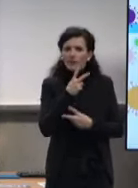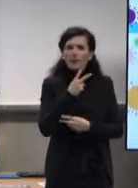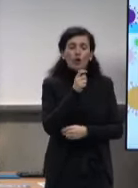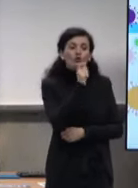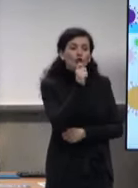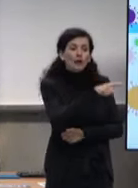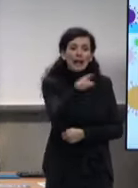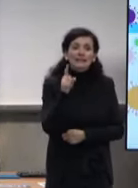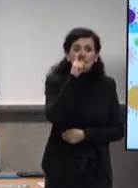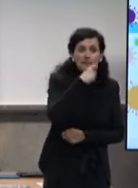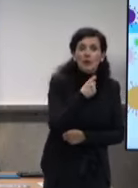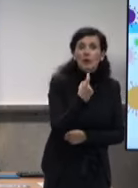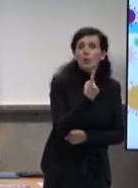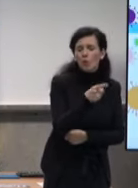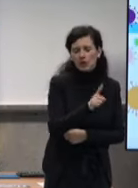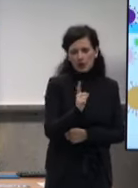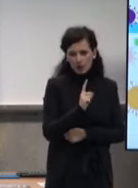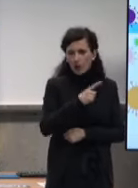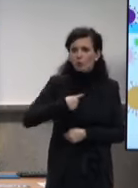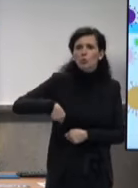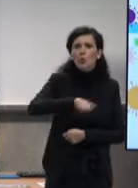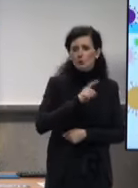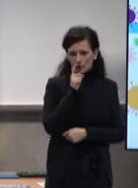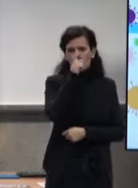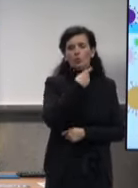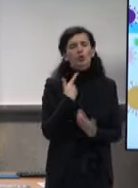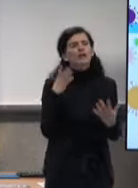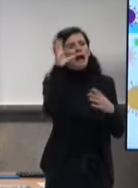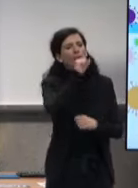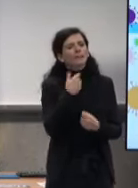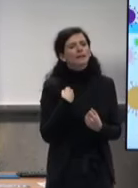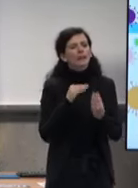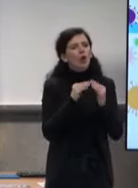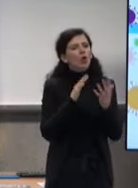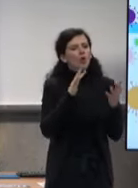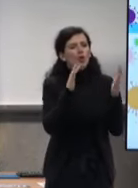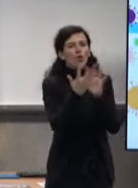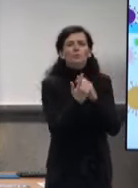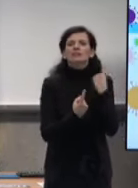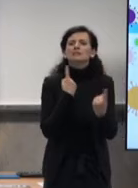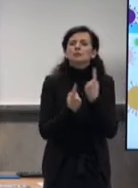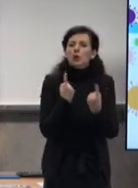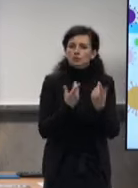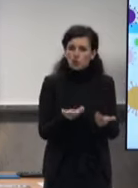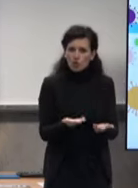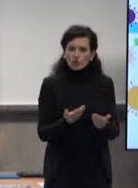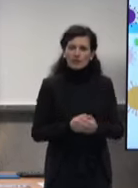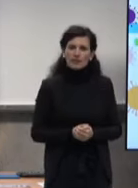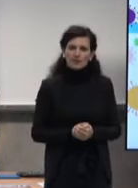giornalisti capire come possiamo evolvere una volta che ci troviamo in una situazione